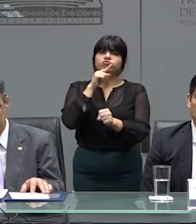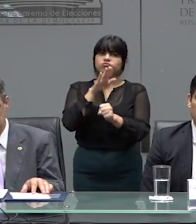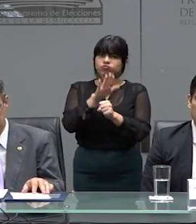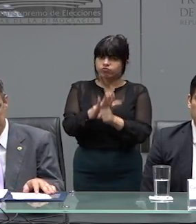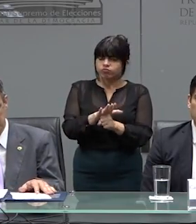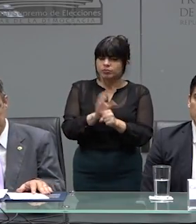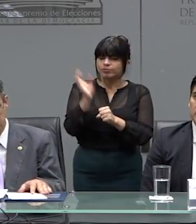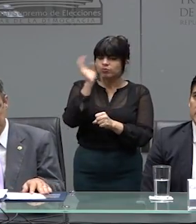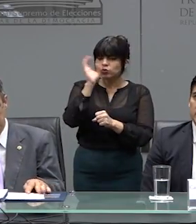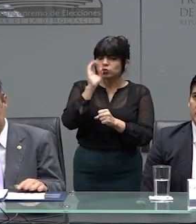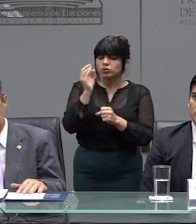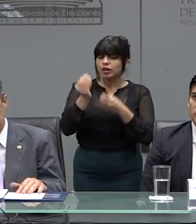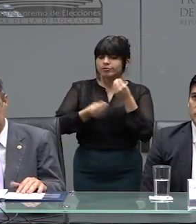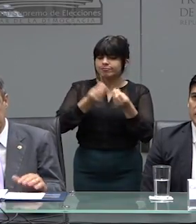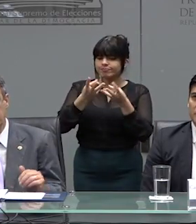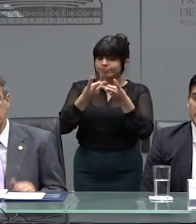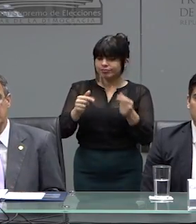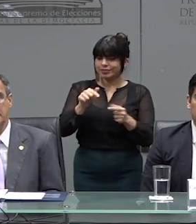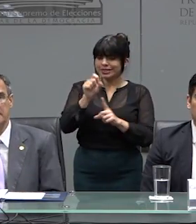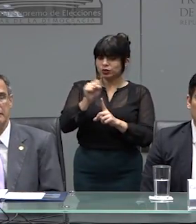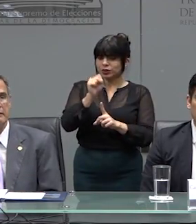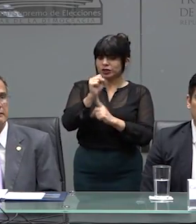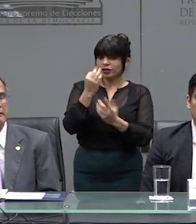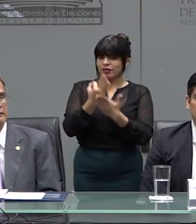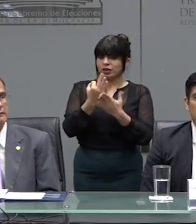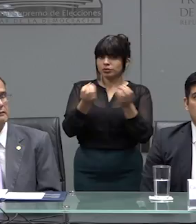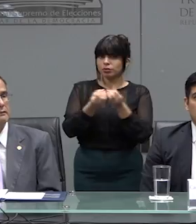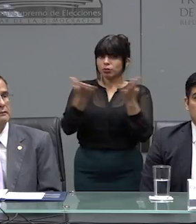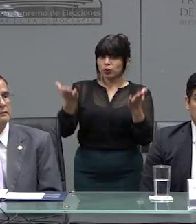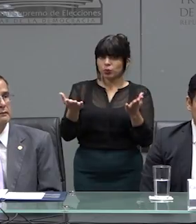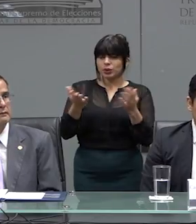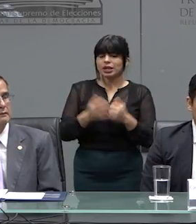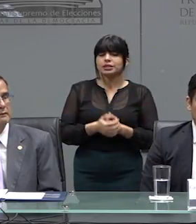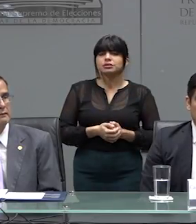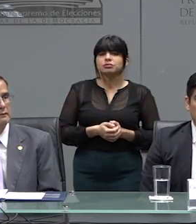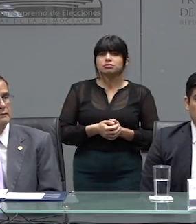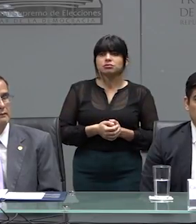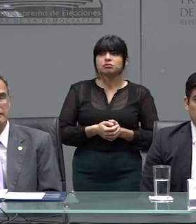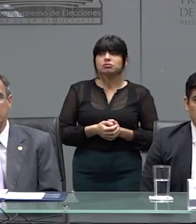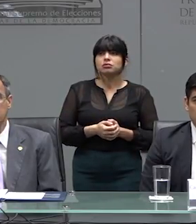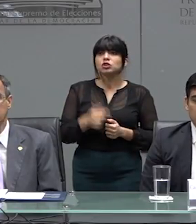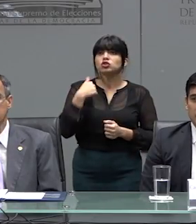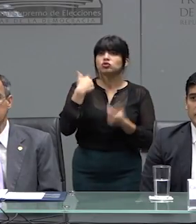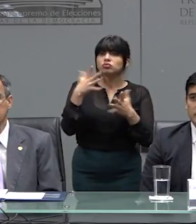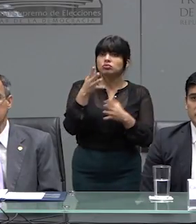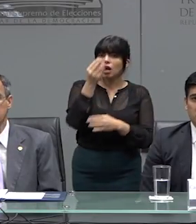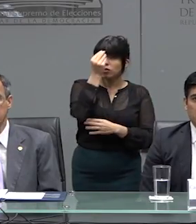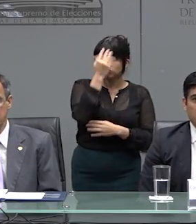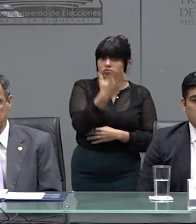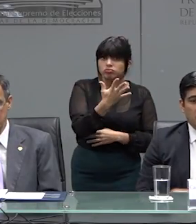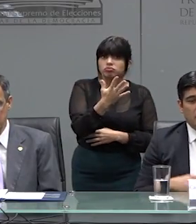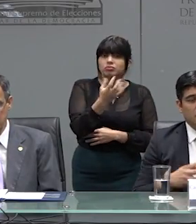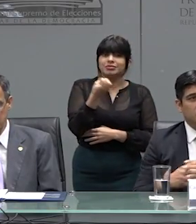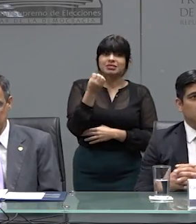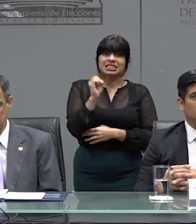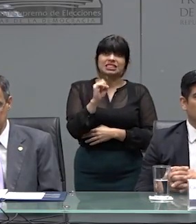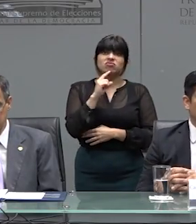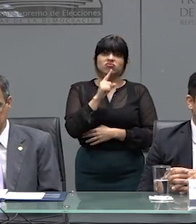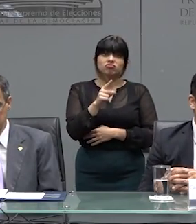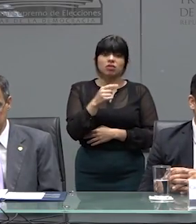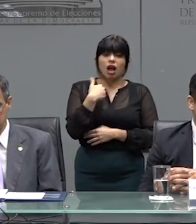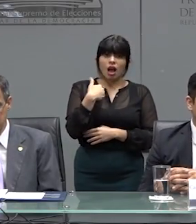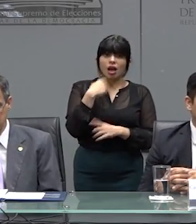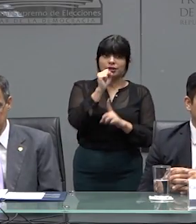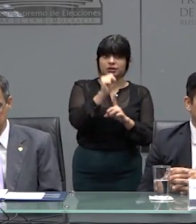con resolver la situación de las finanzas públicas y he hecho ver que si bien hay una